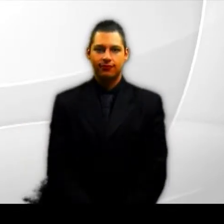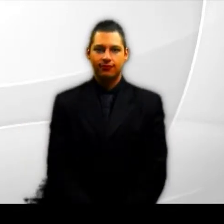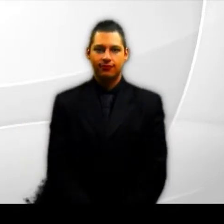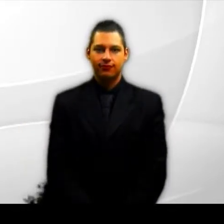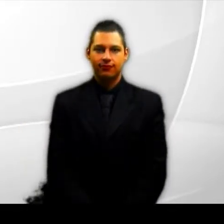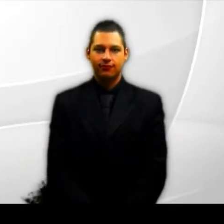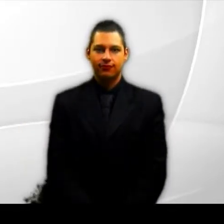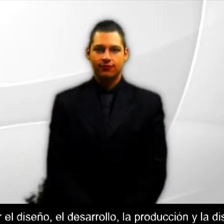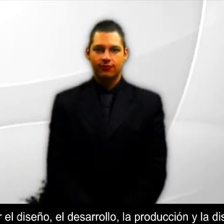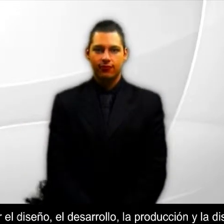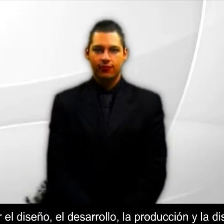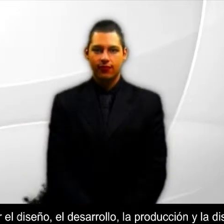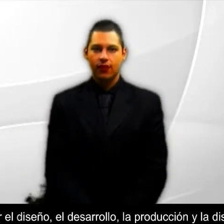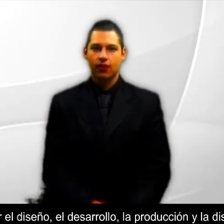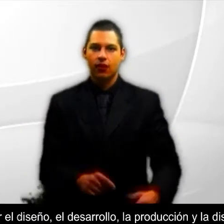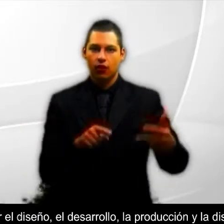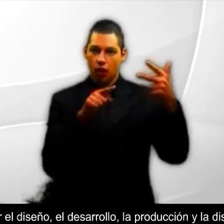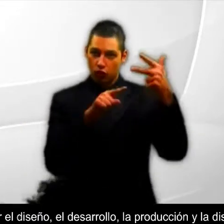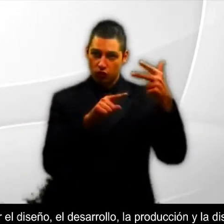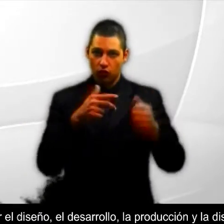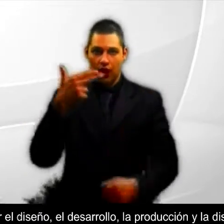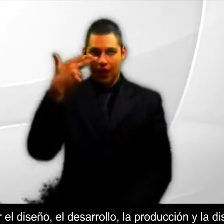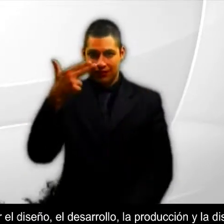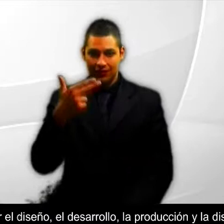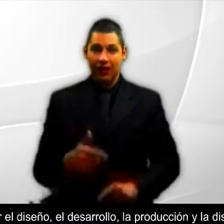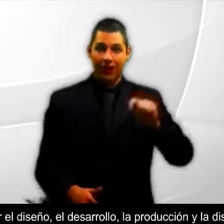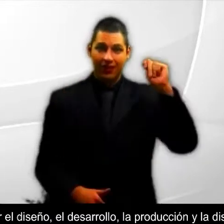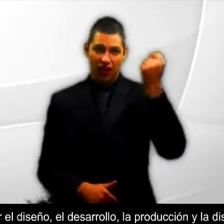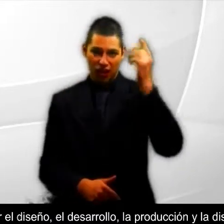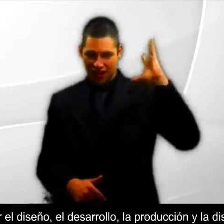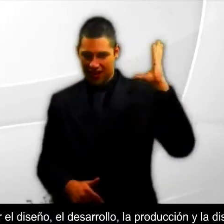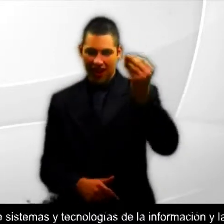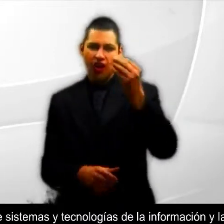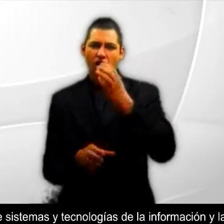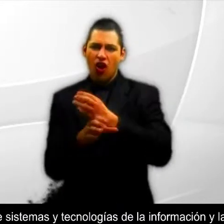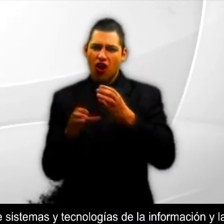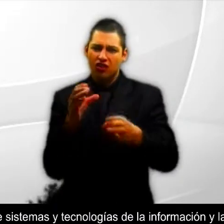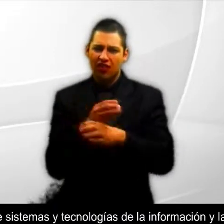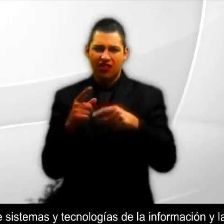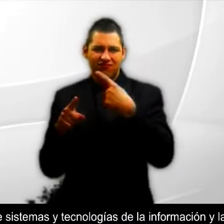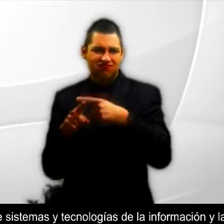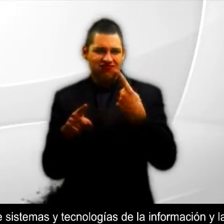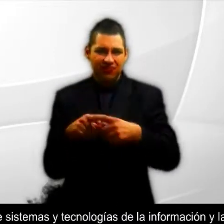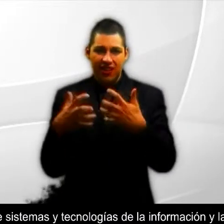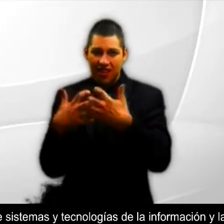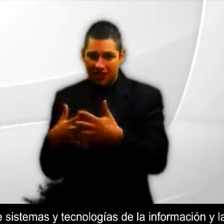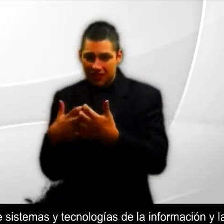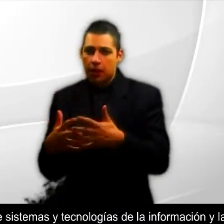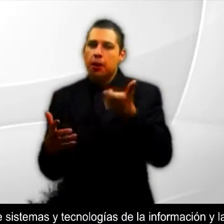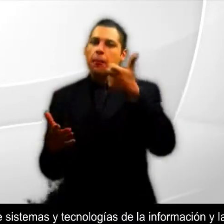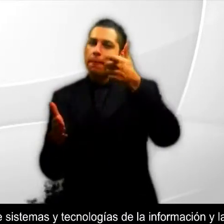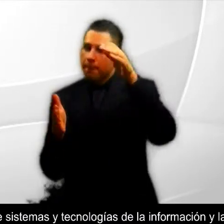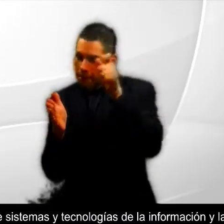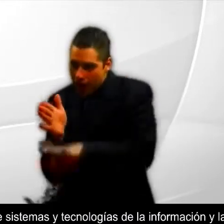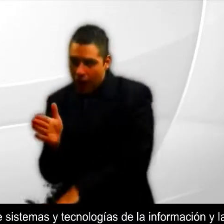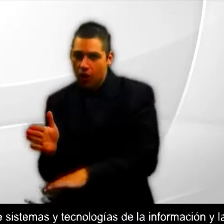H. Promover el diseño, el desarrollo, la producción y la distribución de sistemas y tecnologías de la información y las